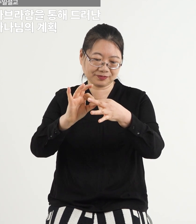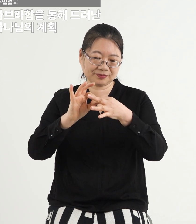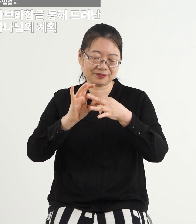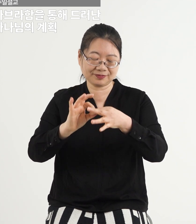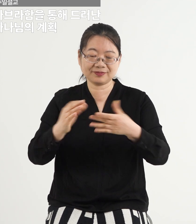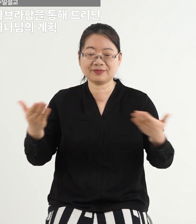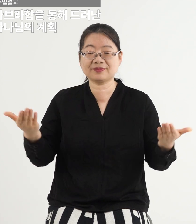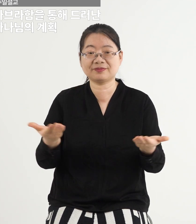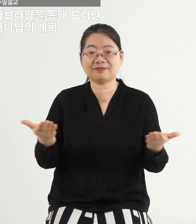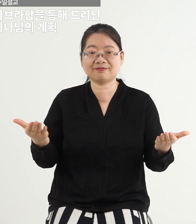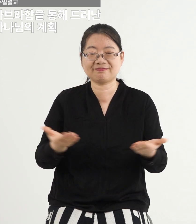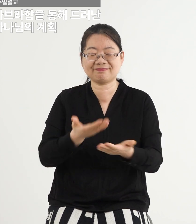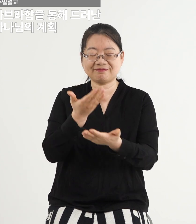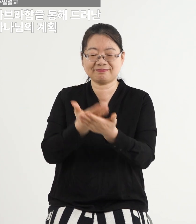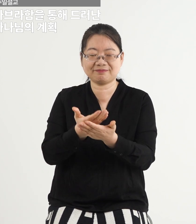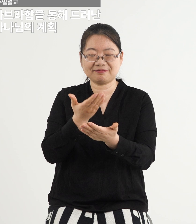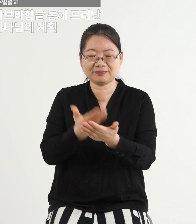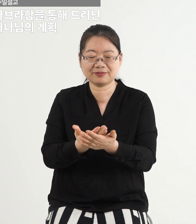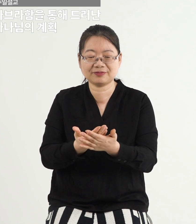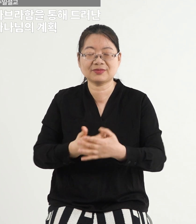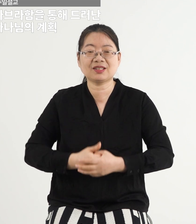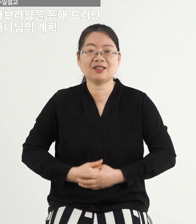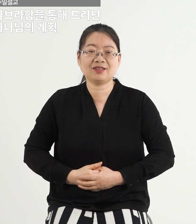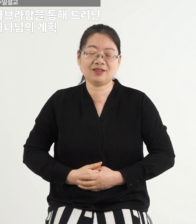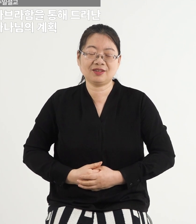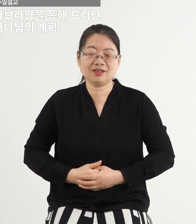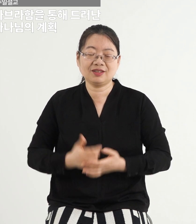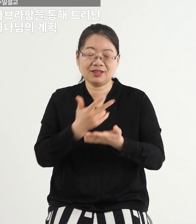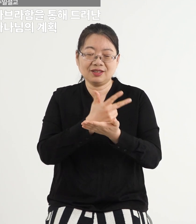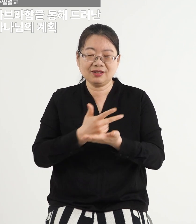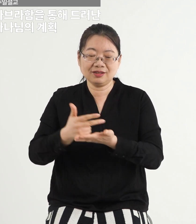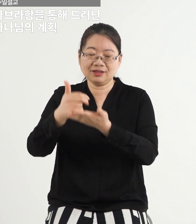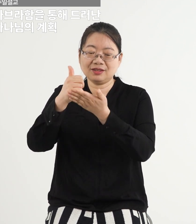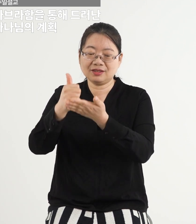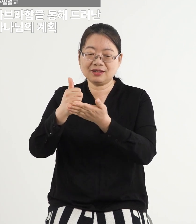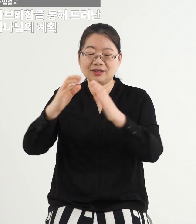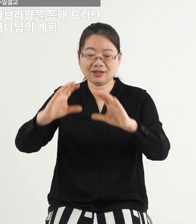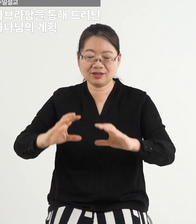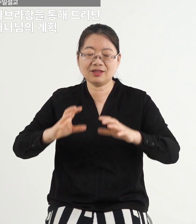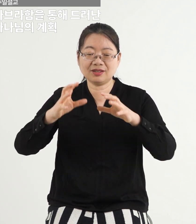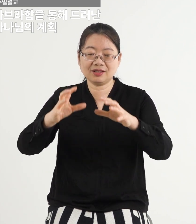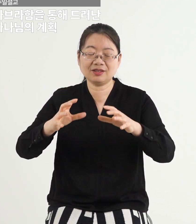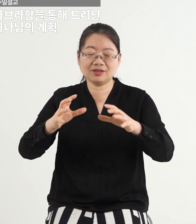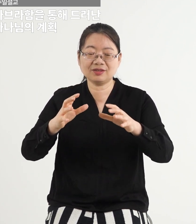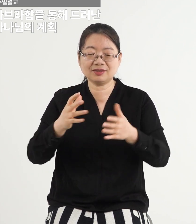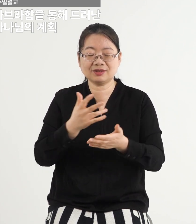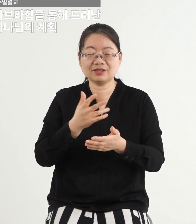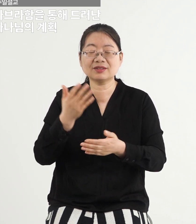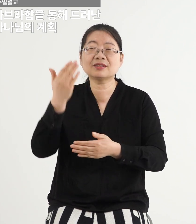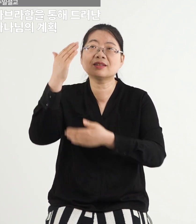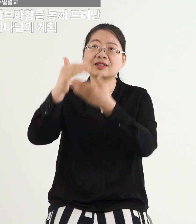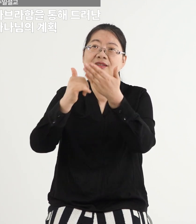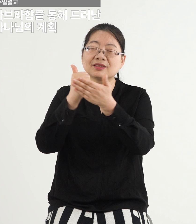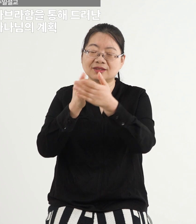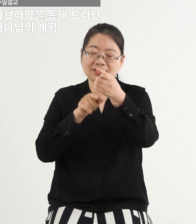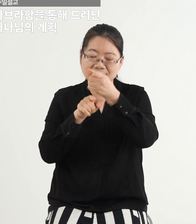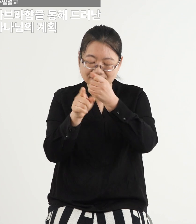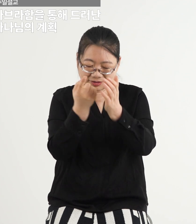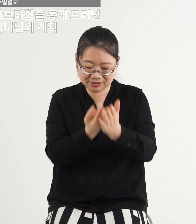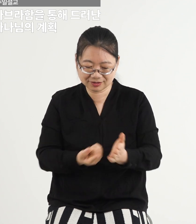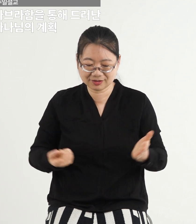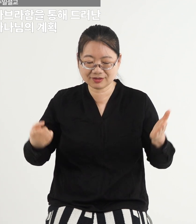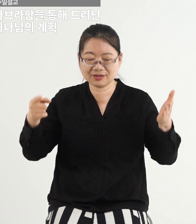여기 서 있는 우리 젊은이들을 하나님께서 한 해 동안에도 인도하여 주시옵소서.